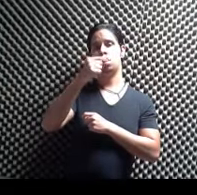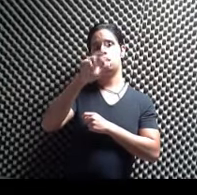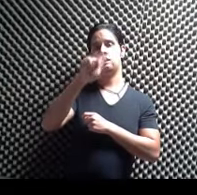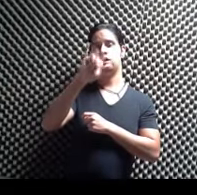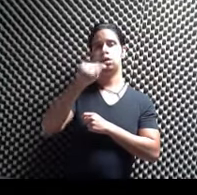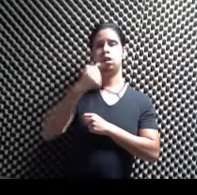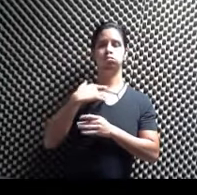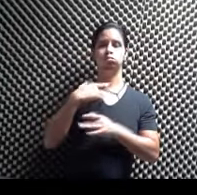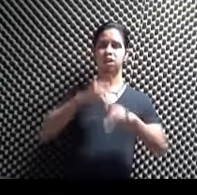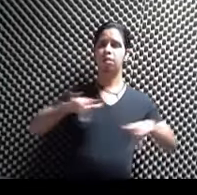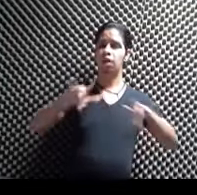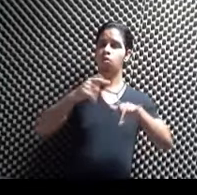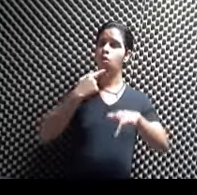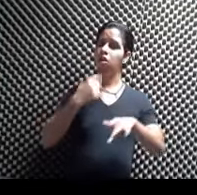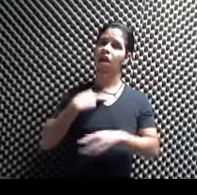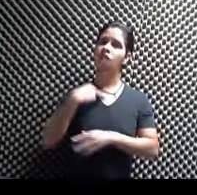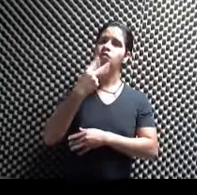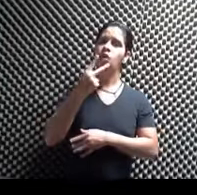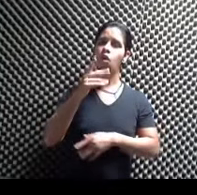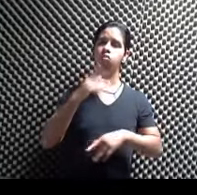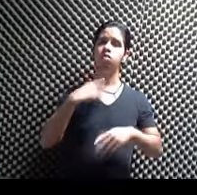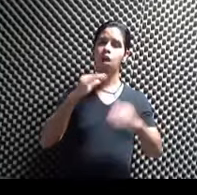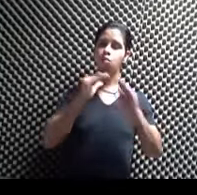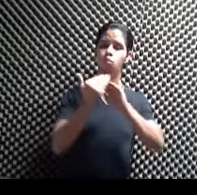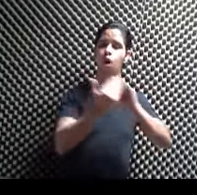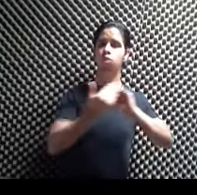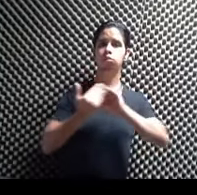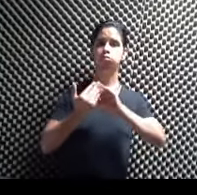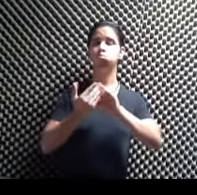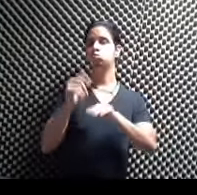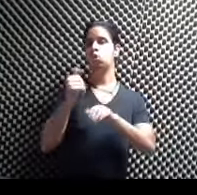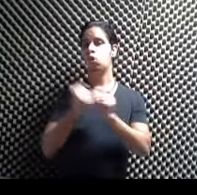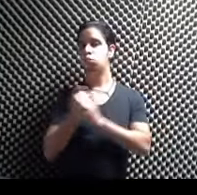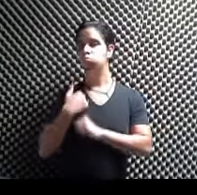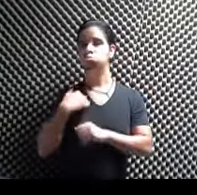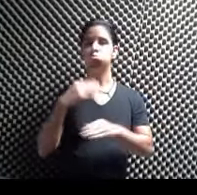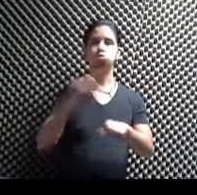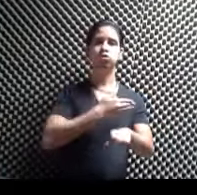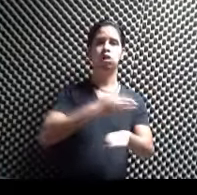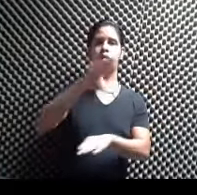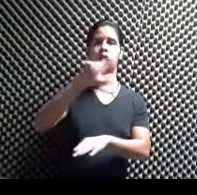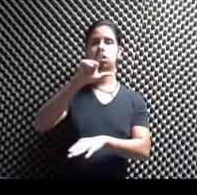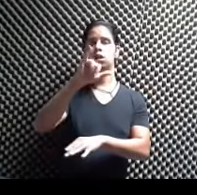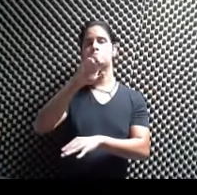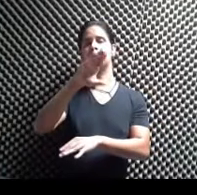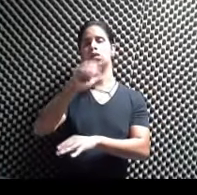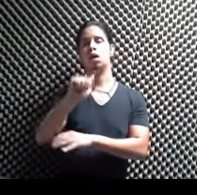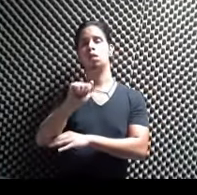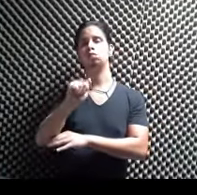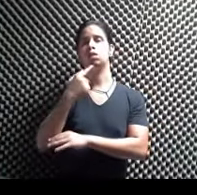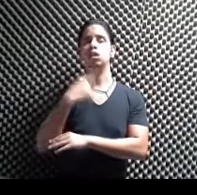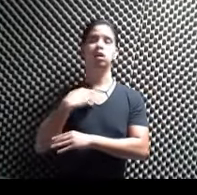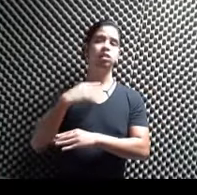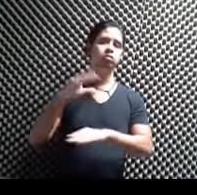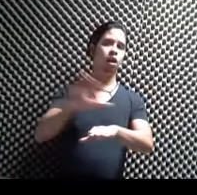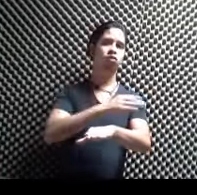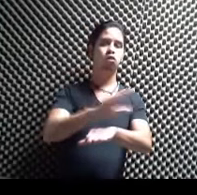en términos de poesía, en términos de música clásica, las canciones populares de la